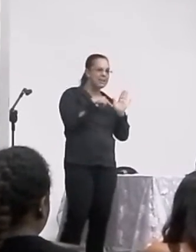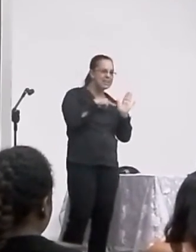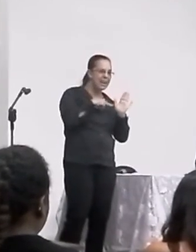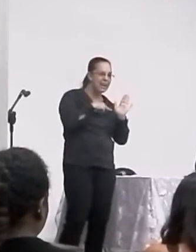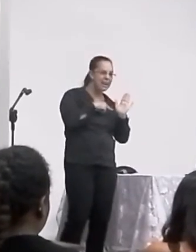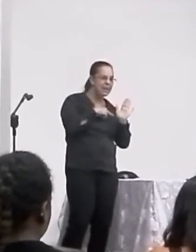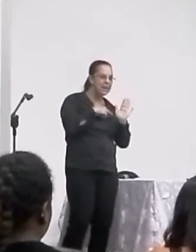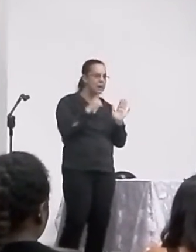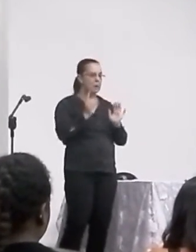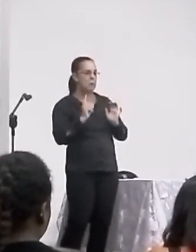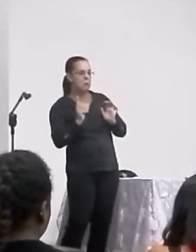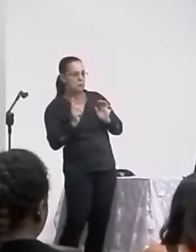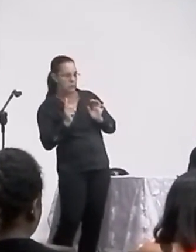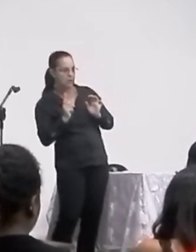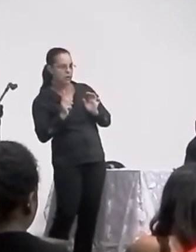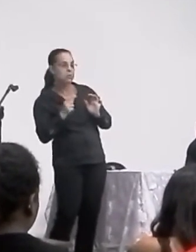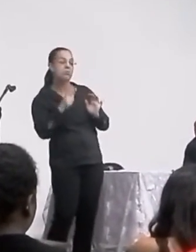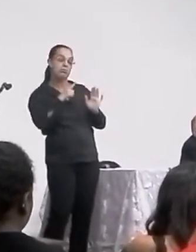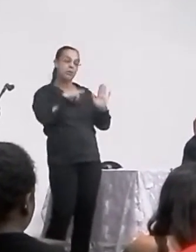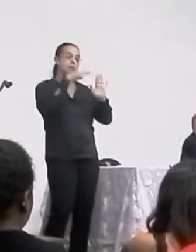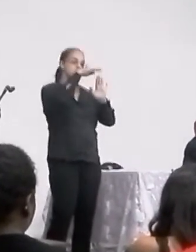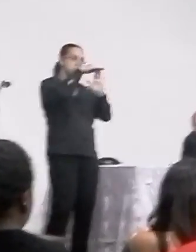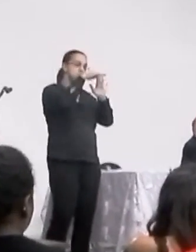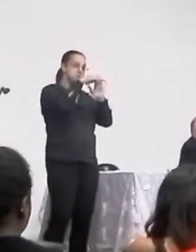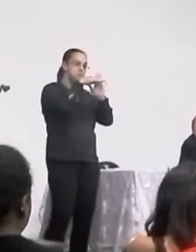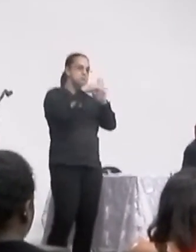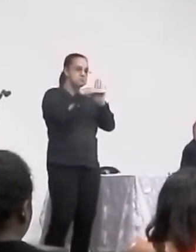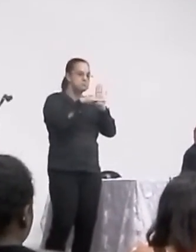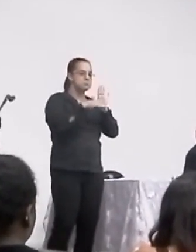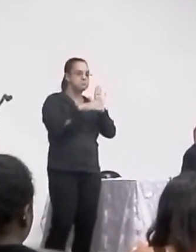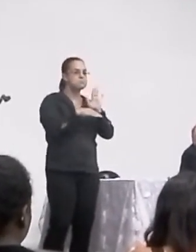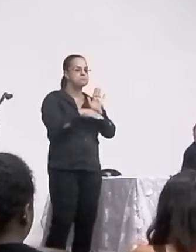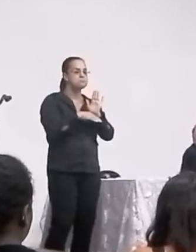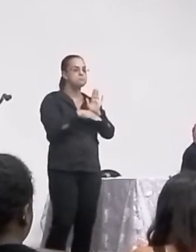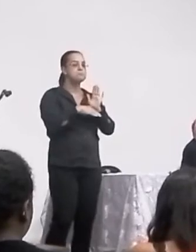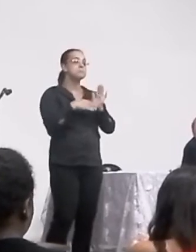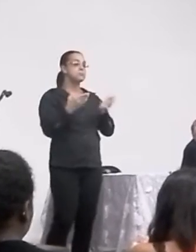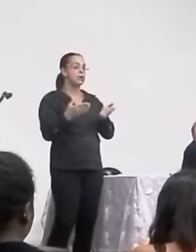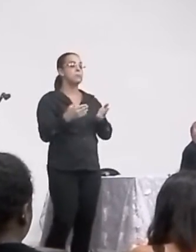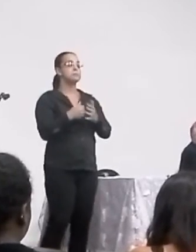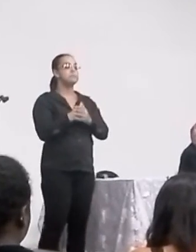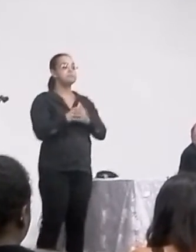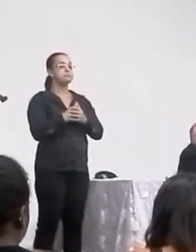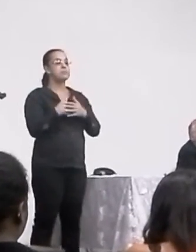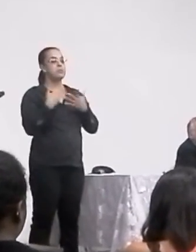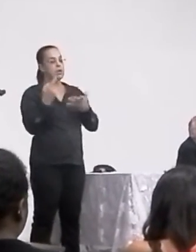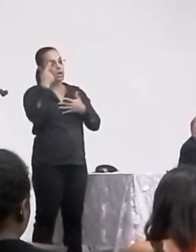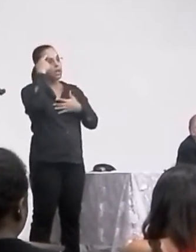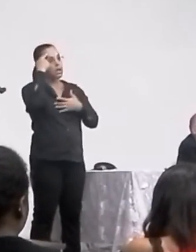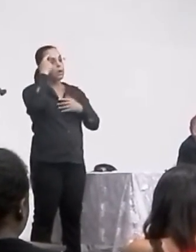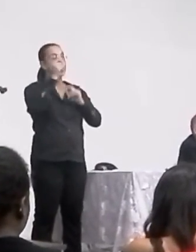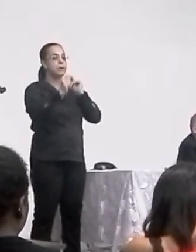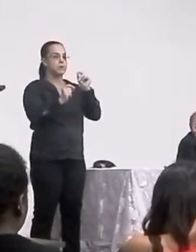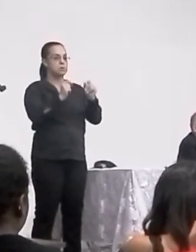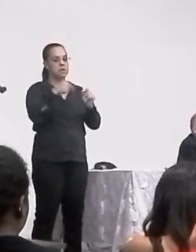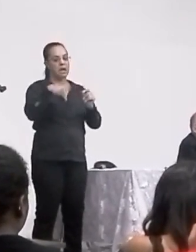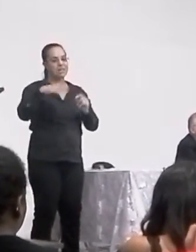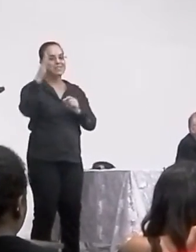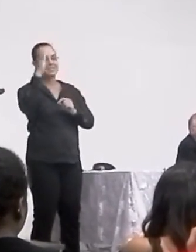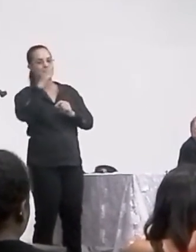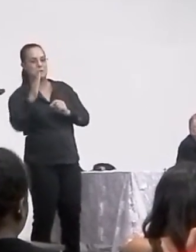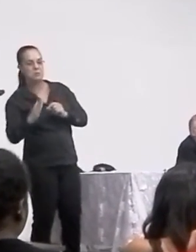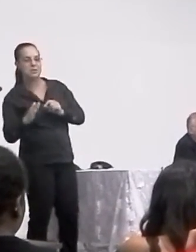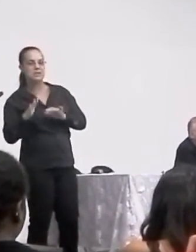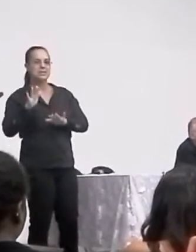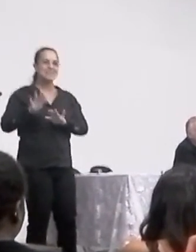mas eu diria o seguinte, eu acho, em primeiro lugar, para vocês se para o Brasil,